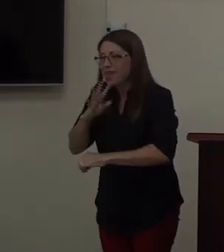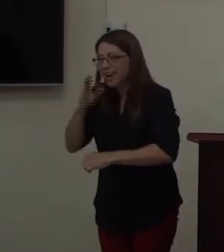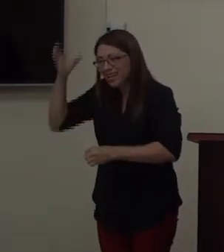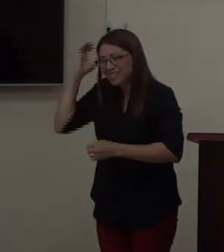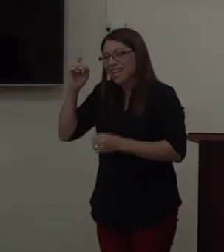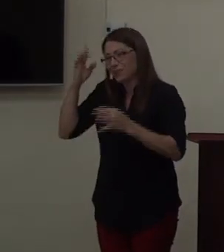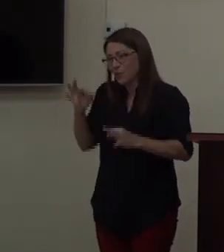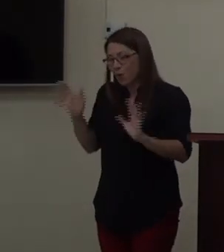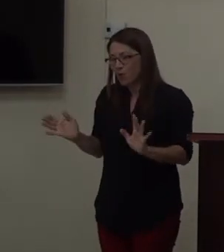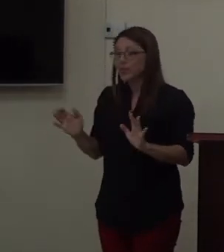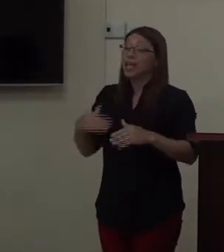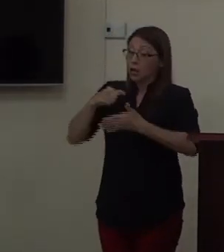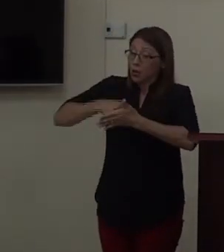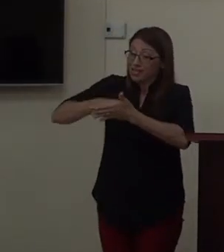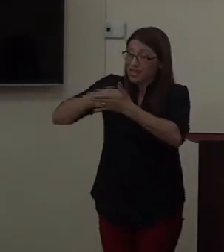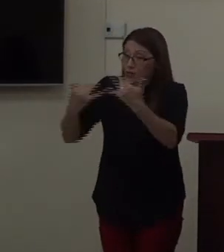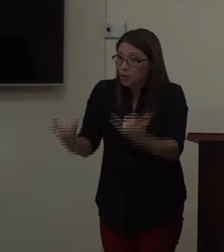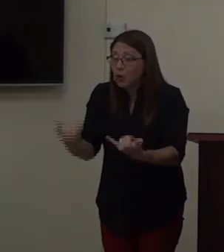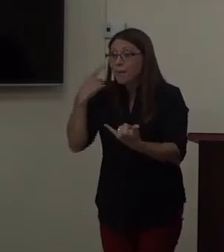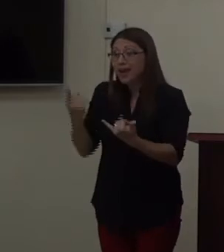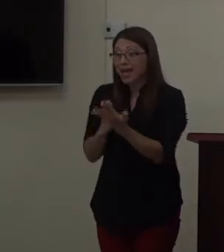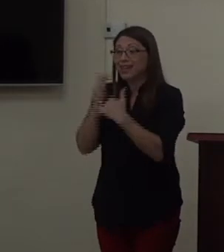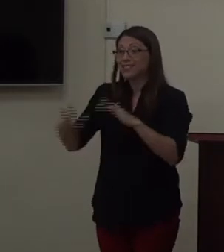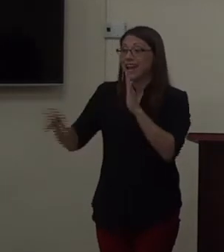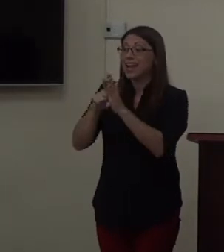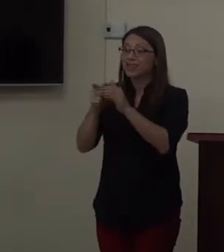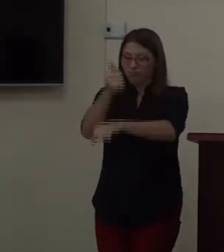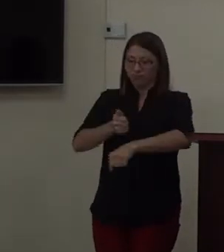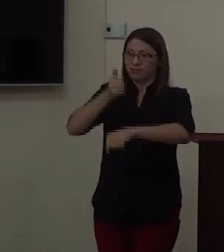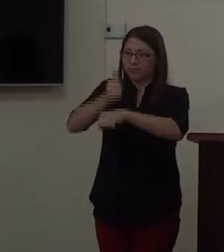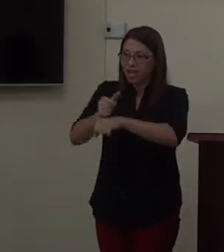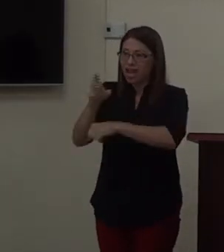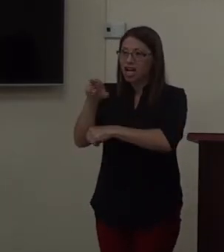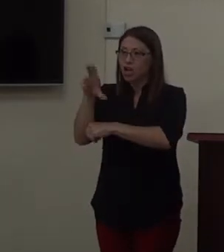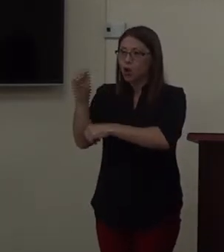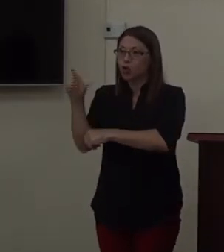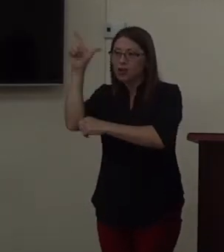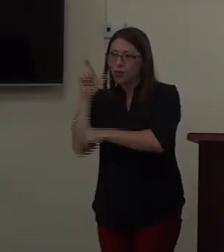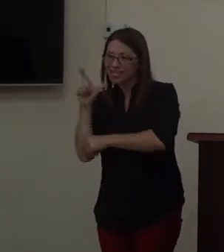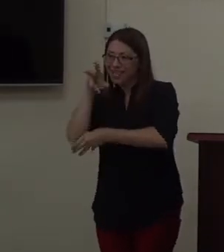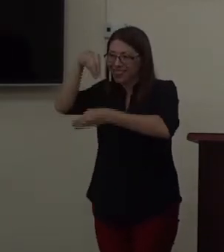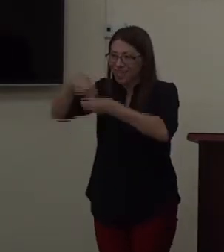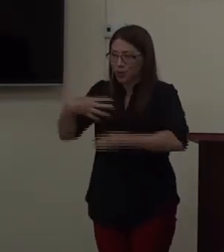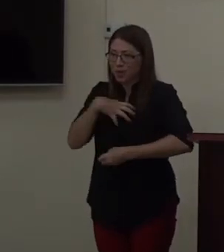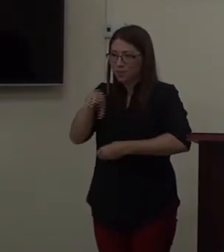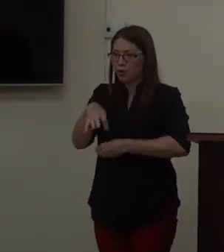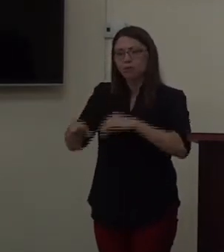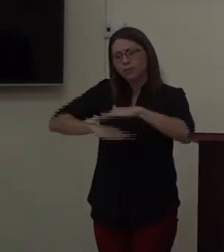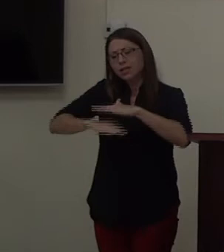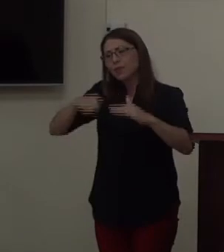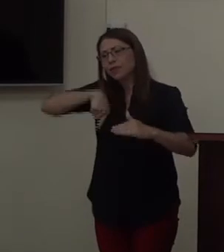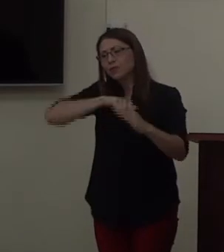Y lo que se está luchando ahora por incorporar mediante ley el bioinmunismo dentro de este patrimonio. Entonces, esta es básicamente nuestra legislación